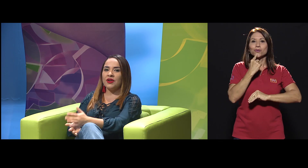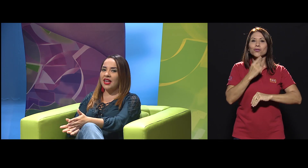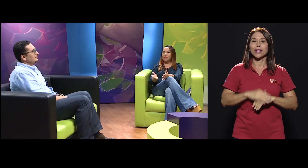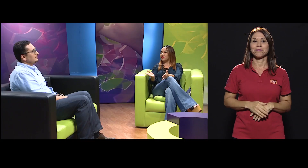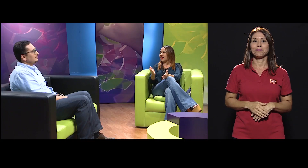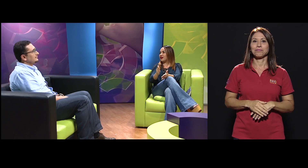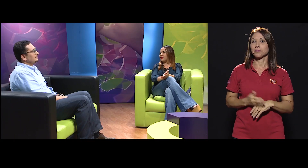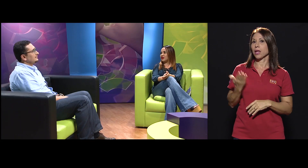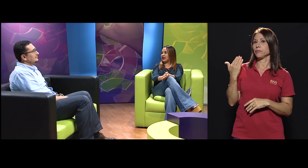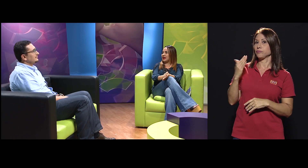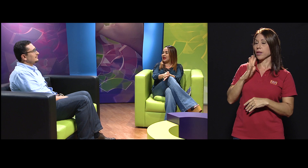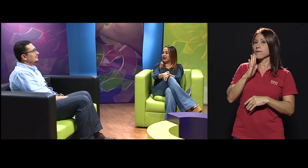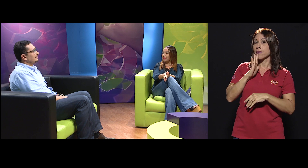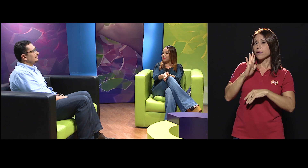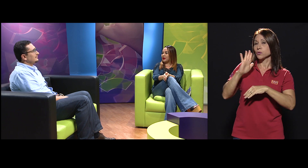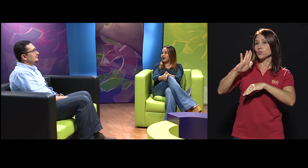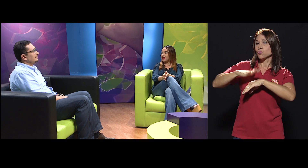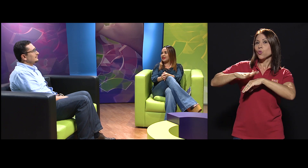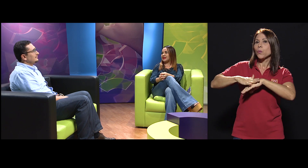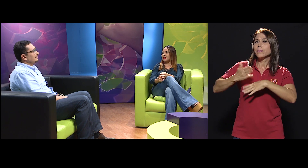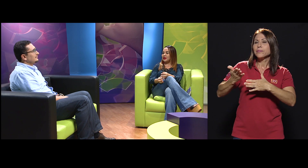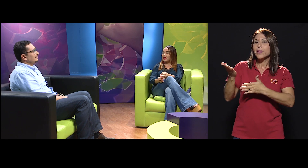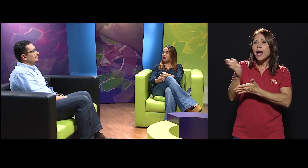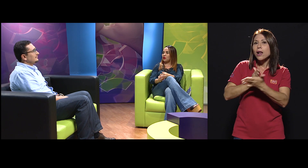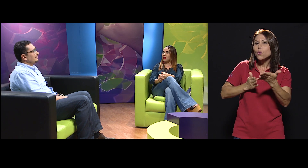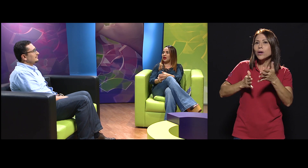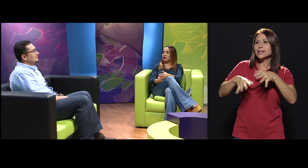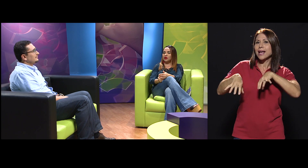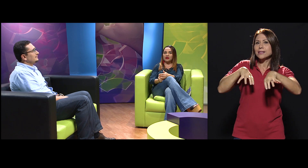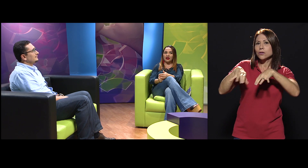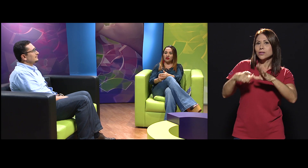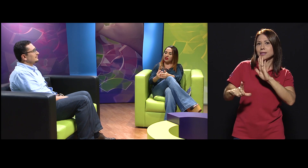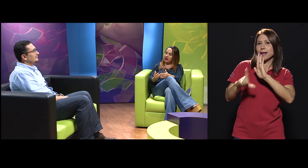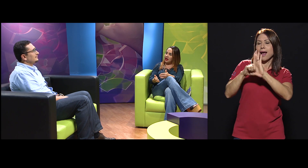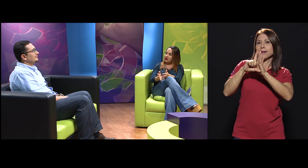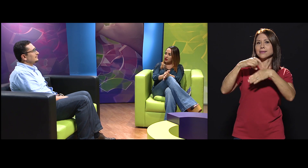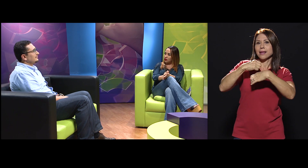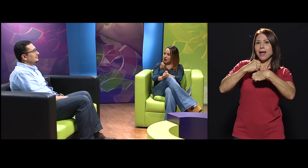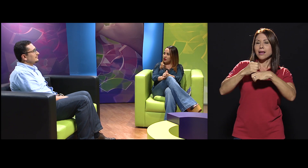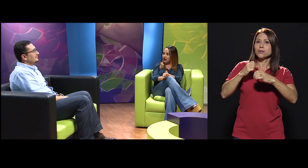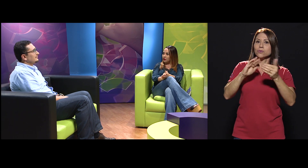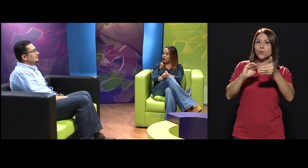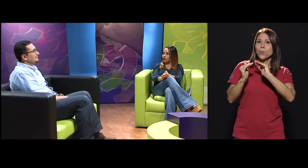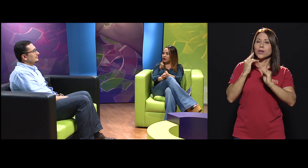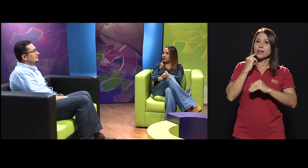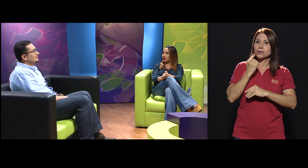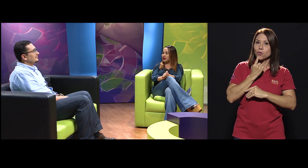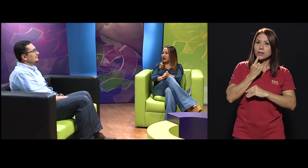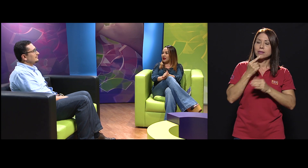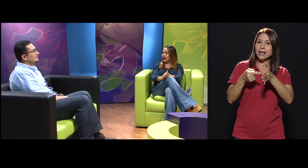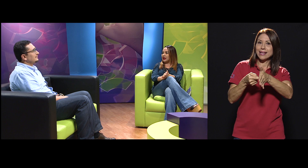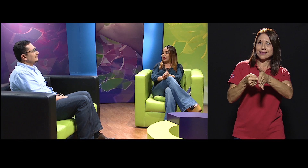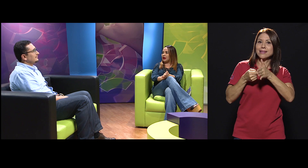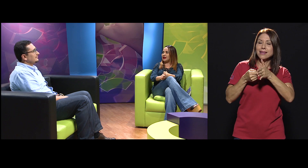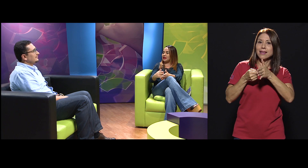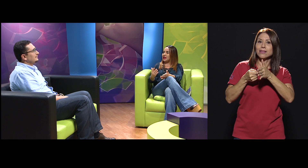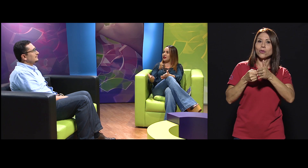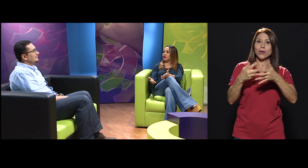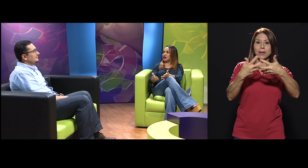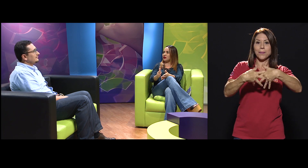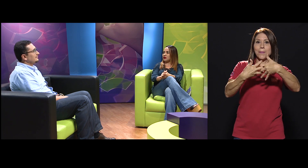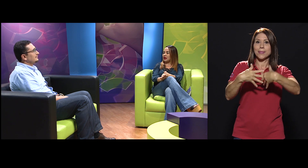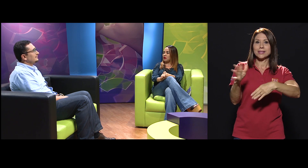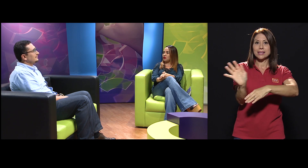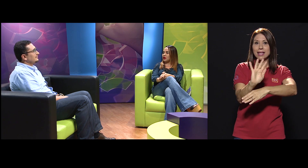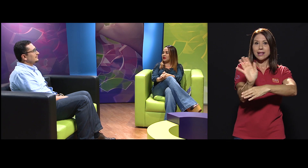Y conversábamos, Carlos, en la primera parte de esta entrevista sobre algunas acciones legales que ha tomado la comunidad sorda